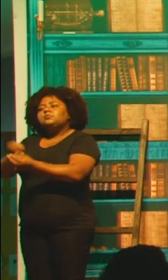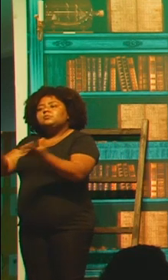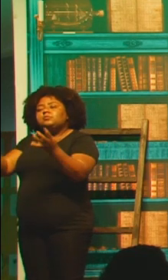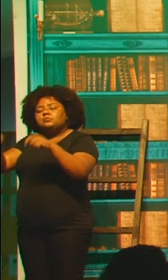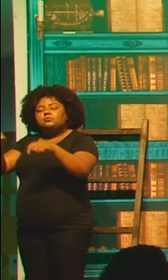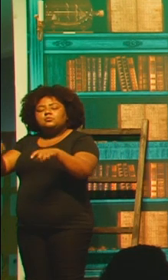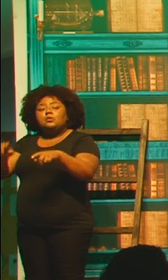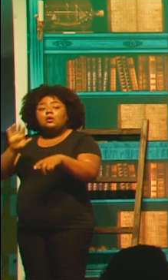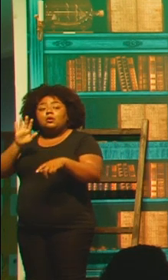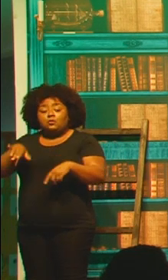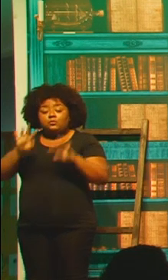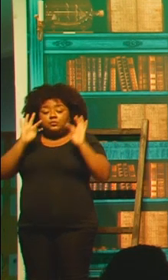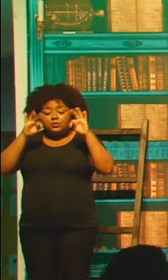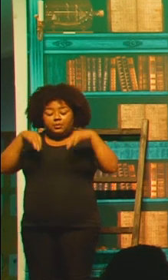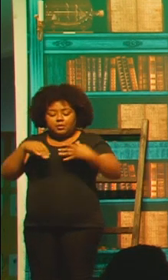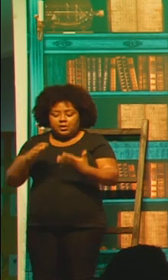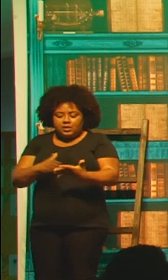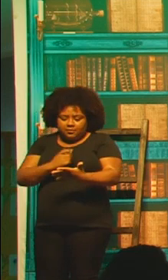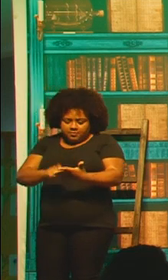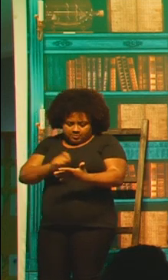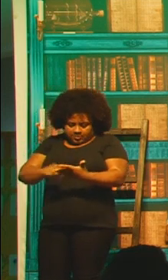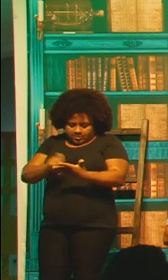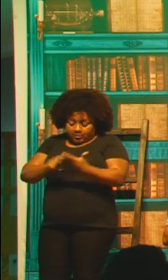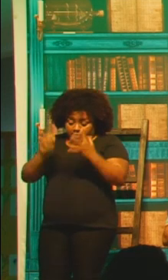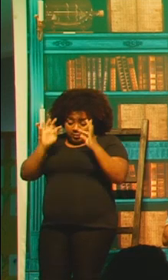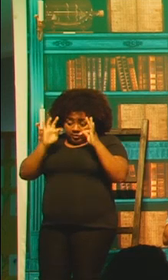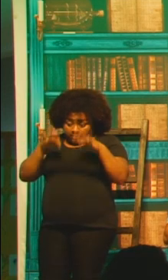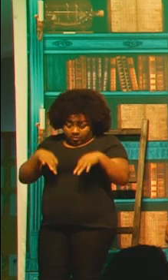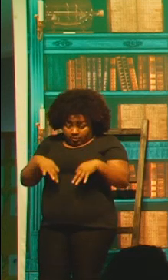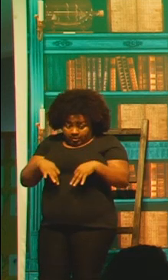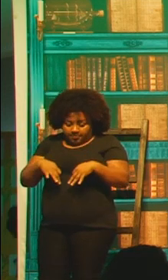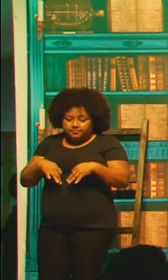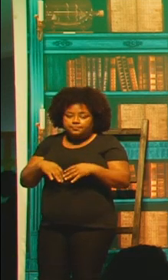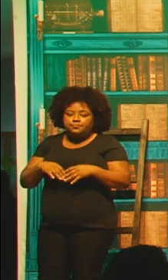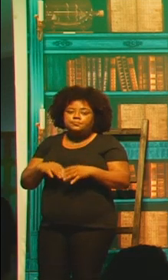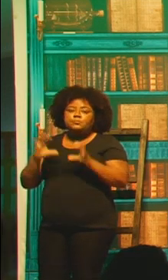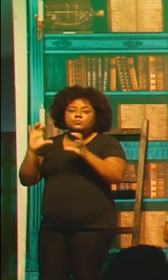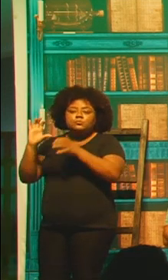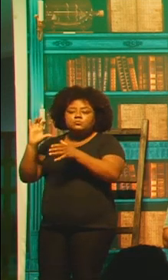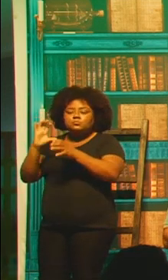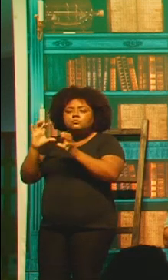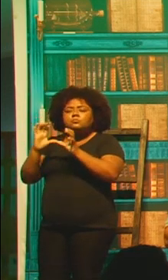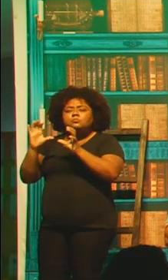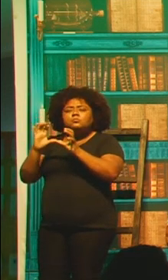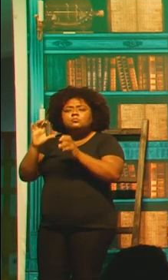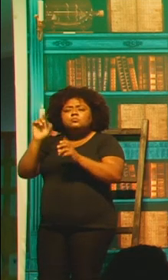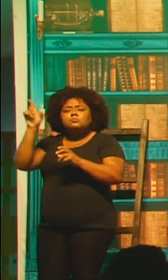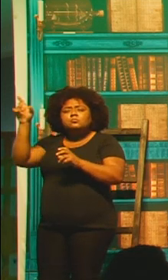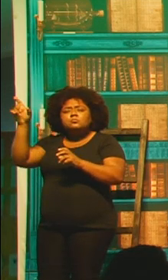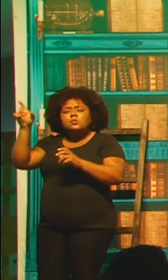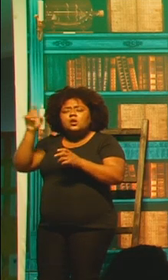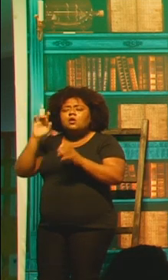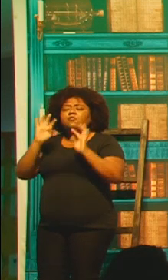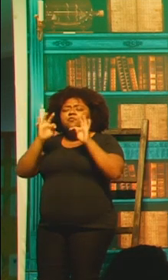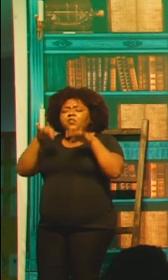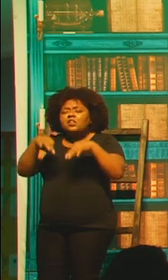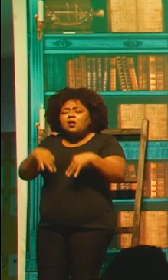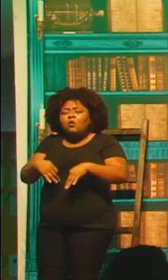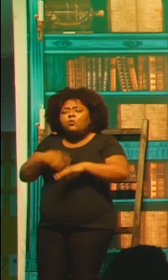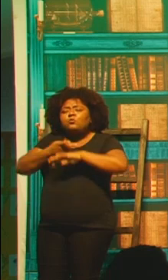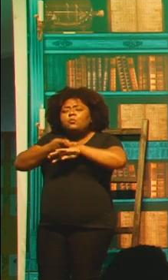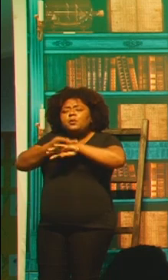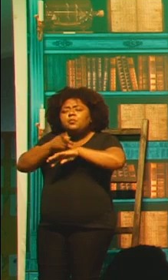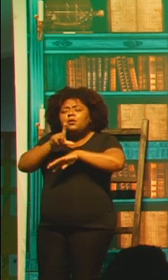livro, aí, faltavam uns poucos dias para fechar o Prêmio Leia, para a inscrição das